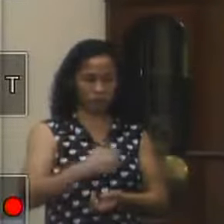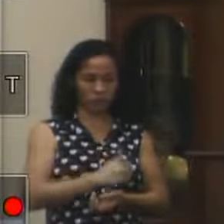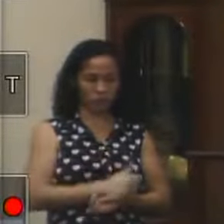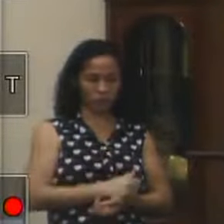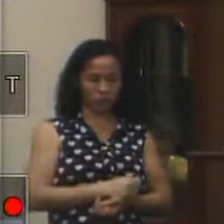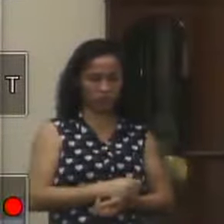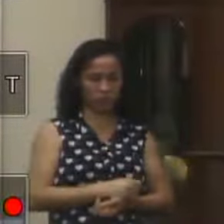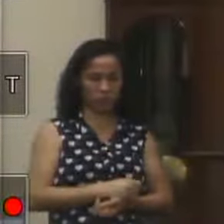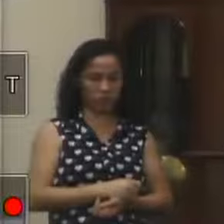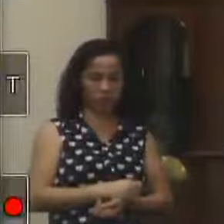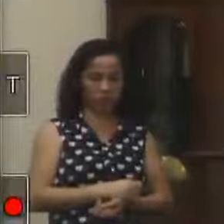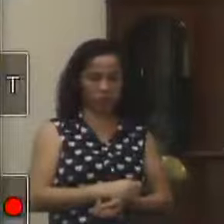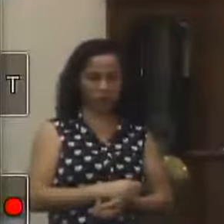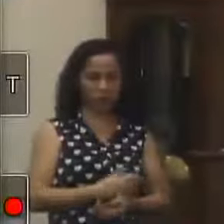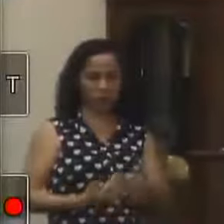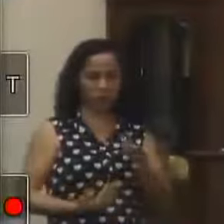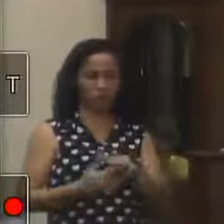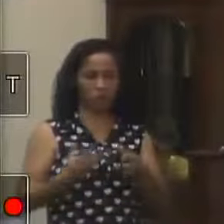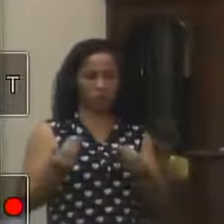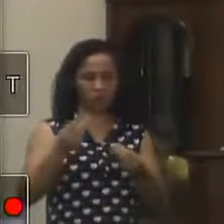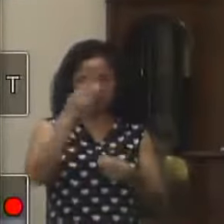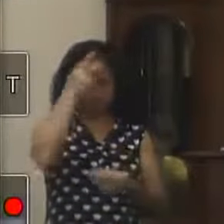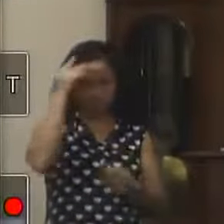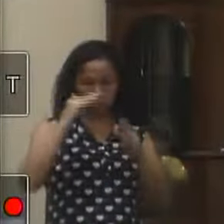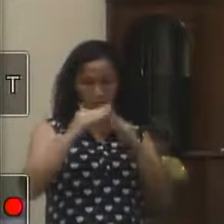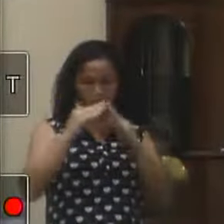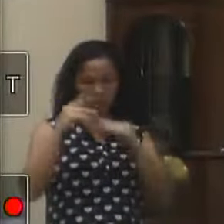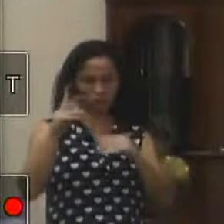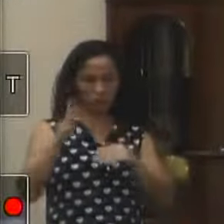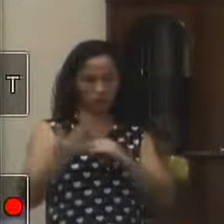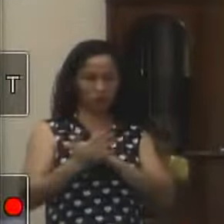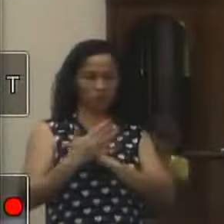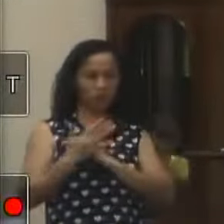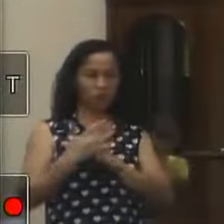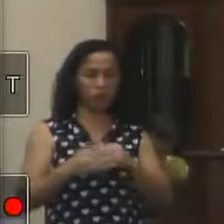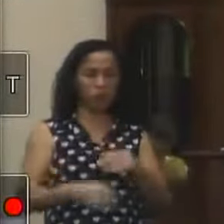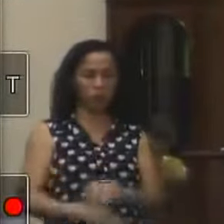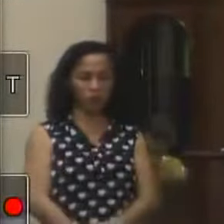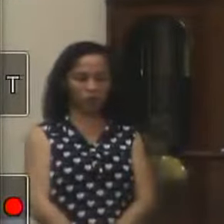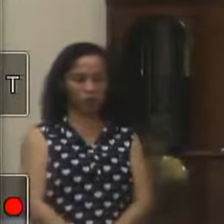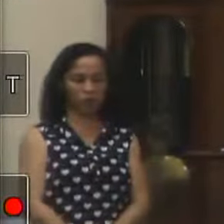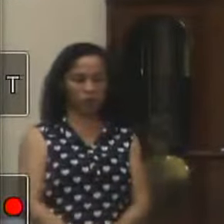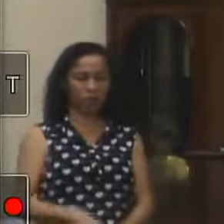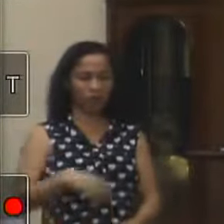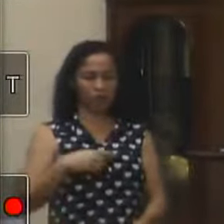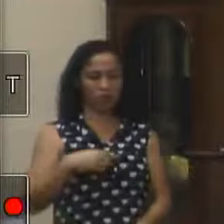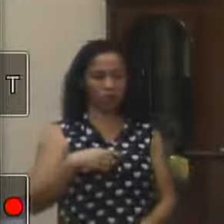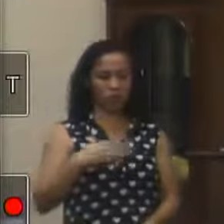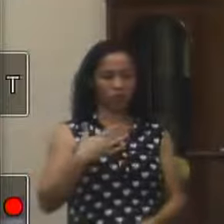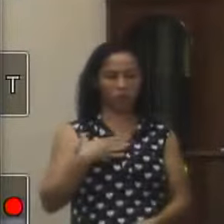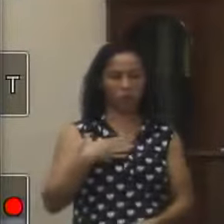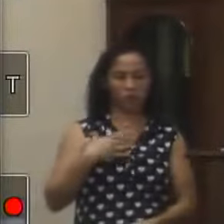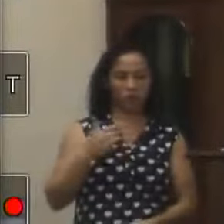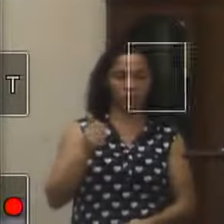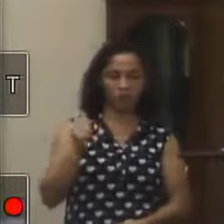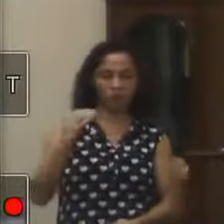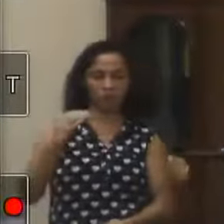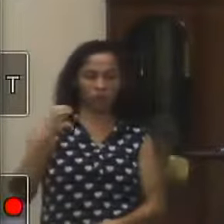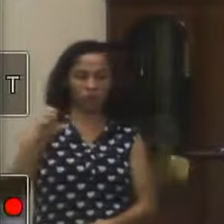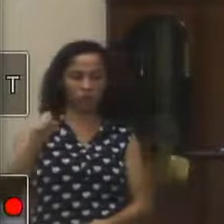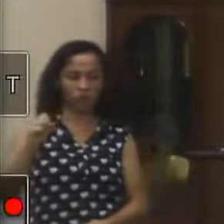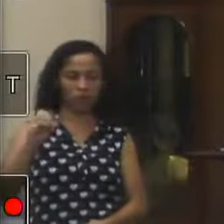lá, tem muitos moradores do bairro lá que ajudam, entendeu? E até meu assessor mesmo ajuda. Então a gente está fazendo um serviço